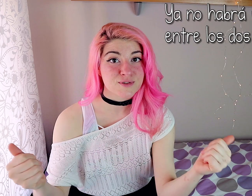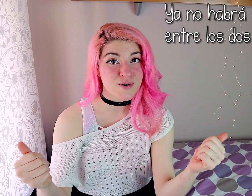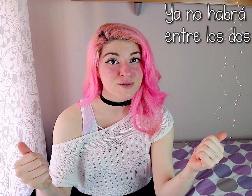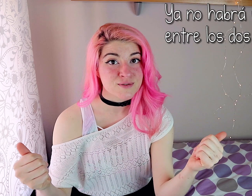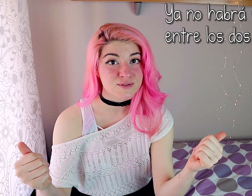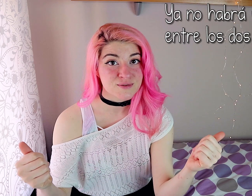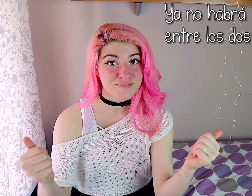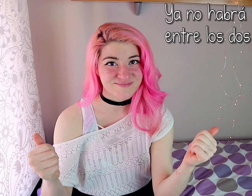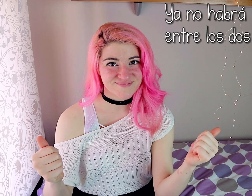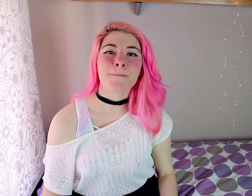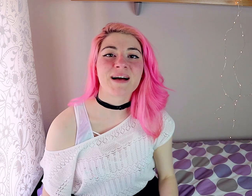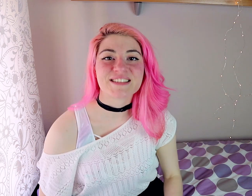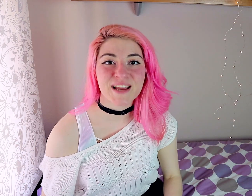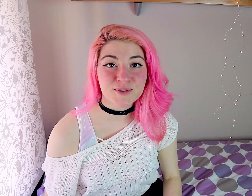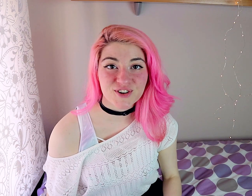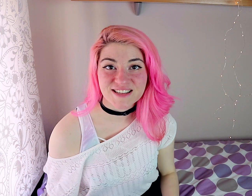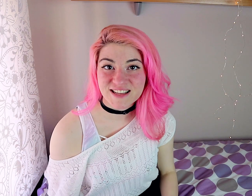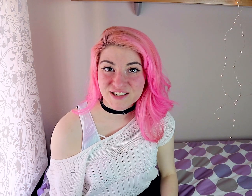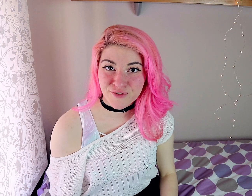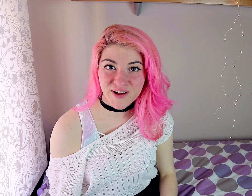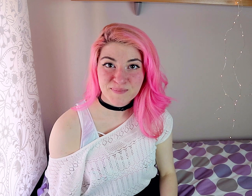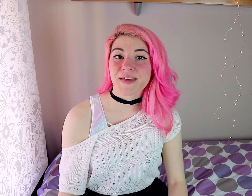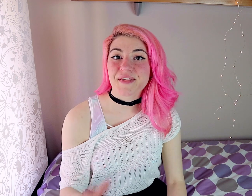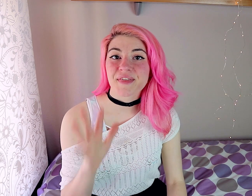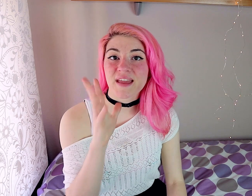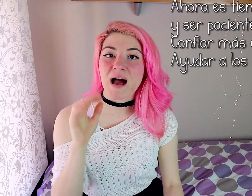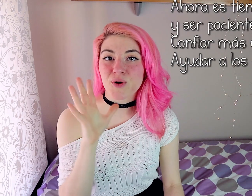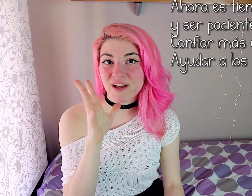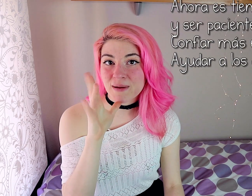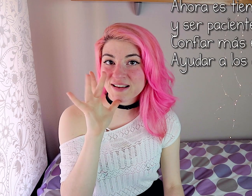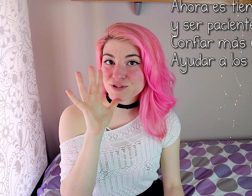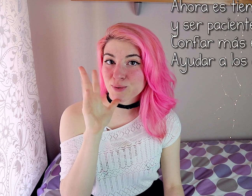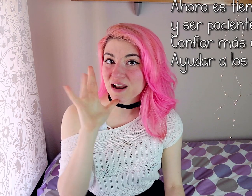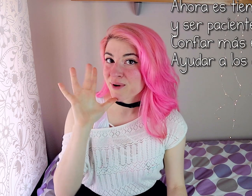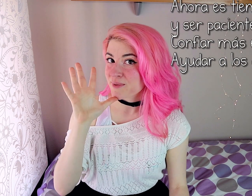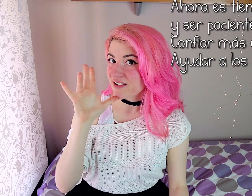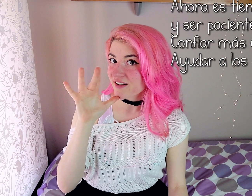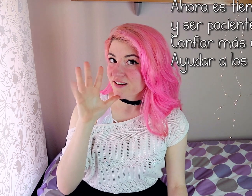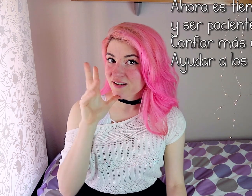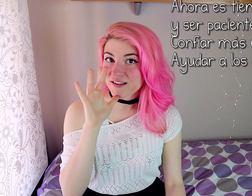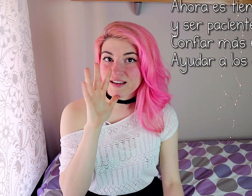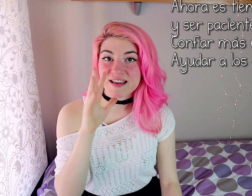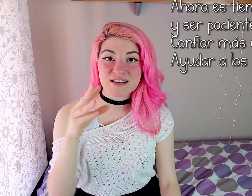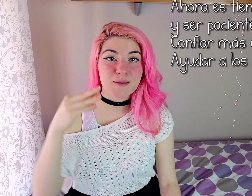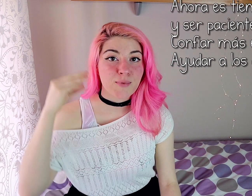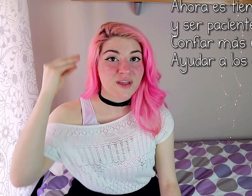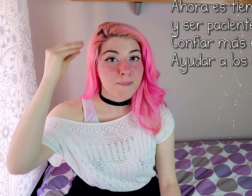dos. Vale, seguimos con la siguiente estrofa que dice... Ahora, ¿vale? Sobre la barbilla es tiempo de